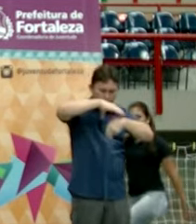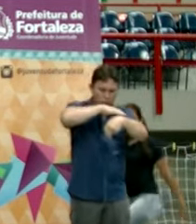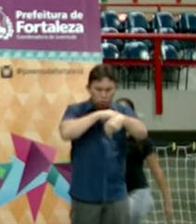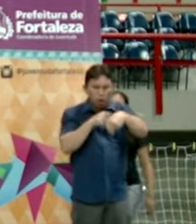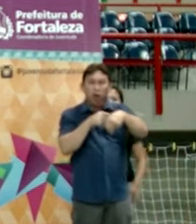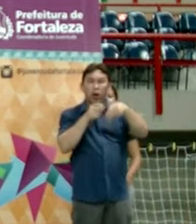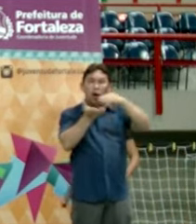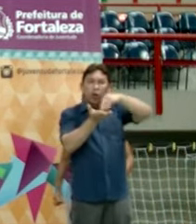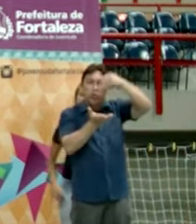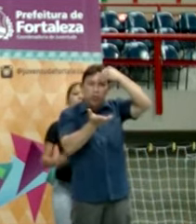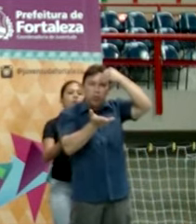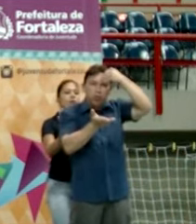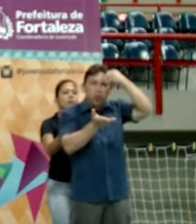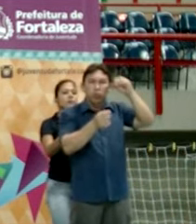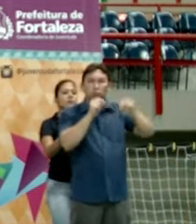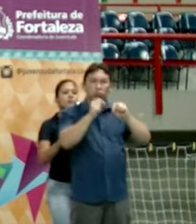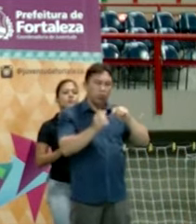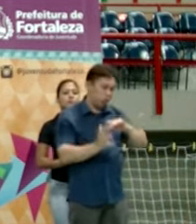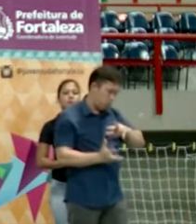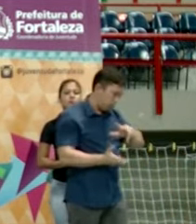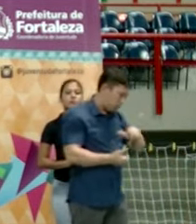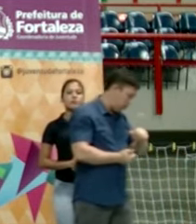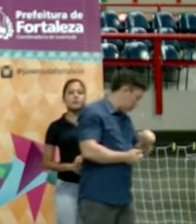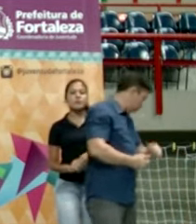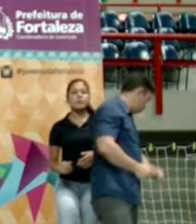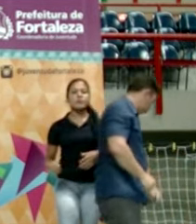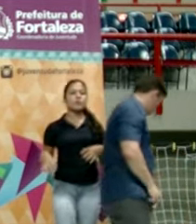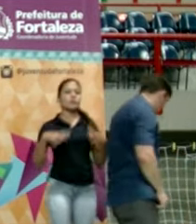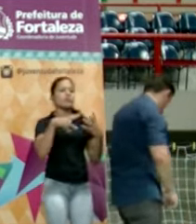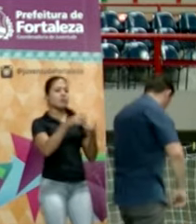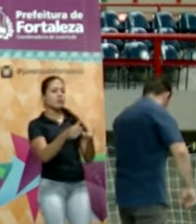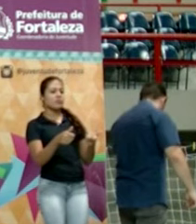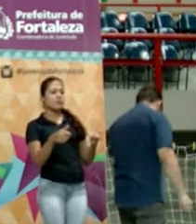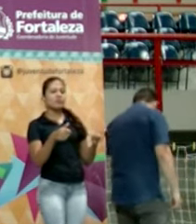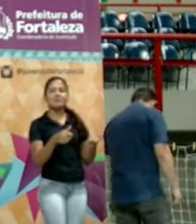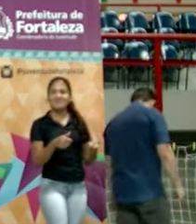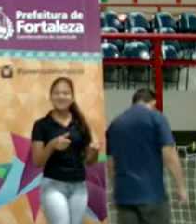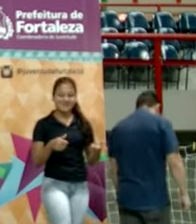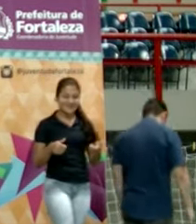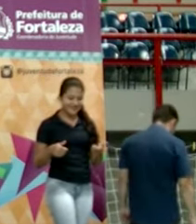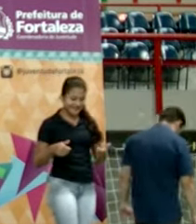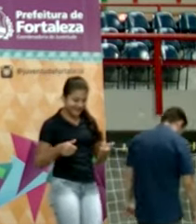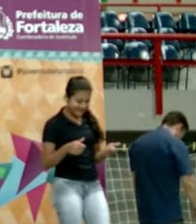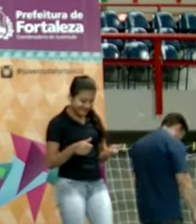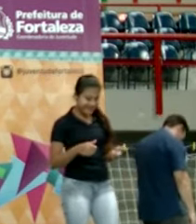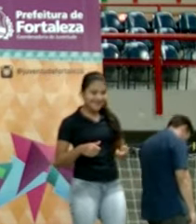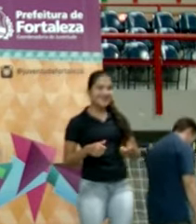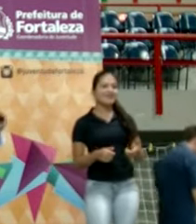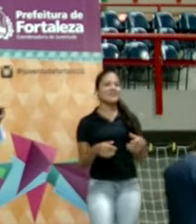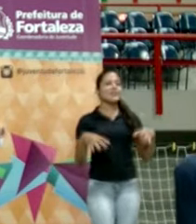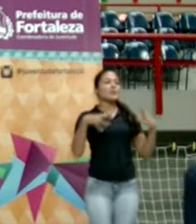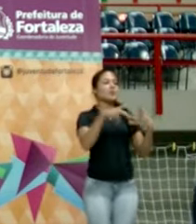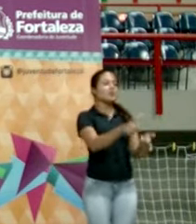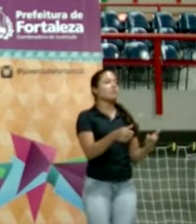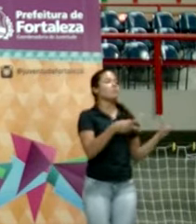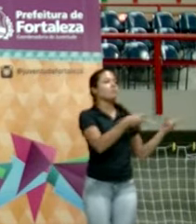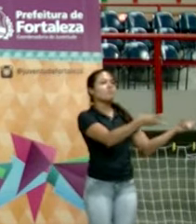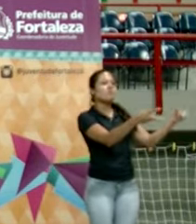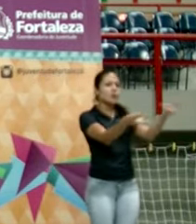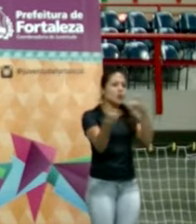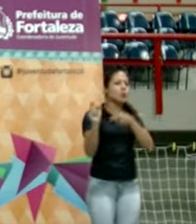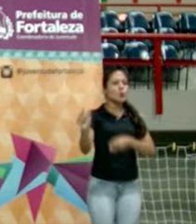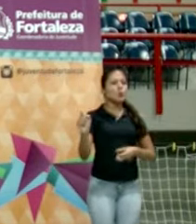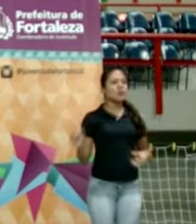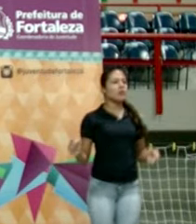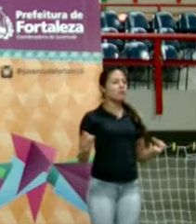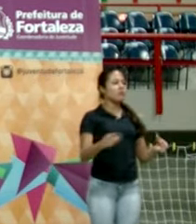então, perceber essa história do mundo físico. Pronto, seja bem-vinda. Muito bem. O mundo físico,